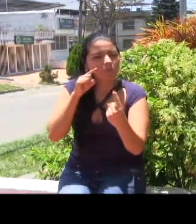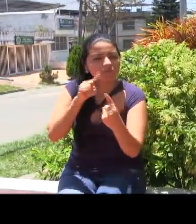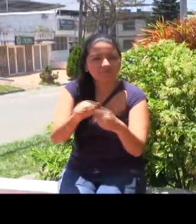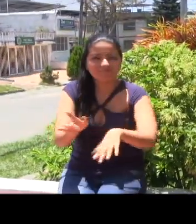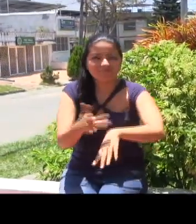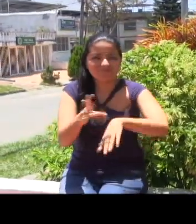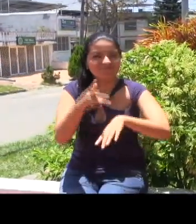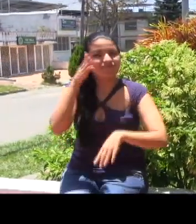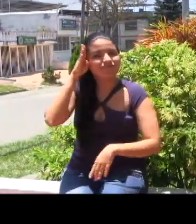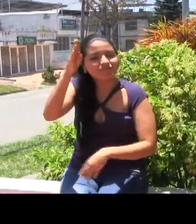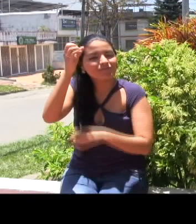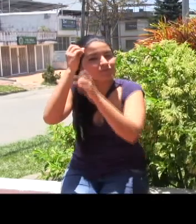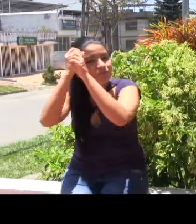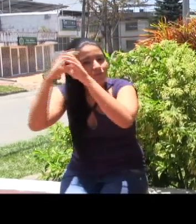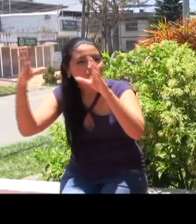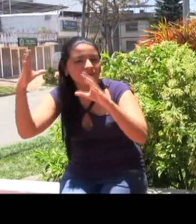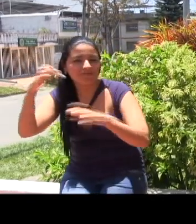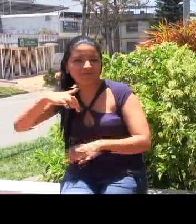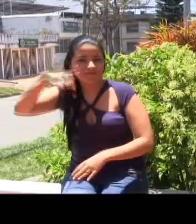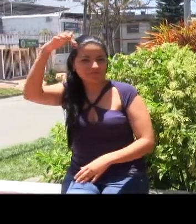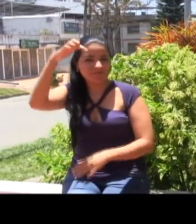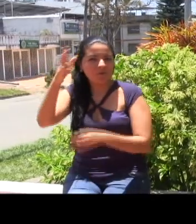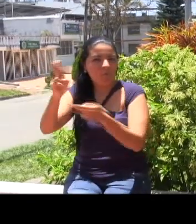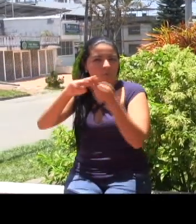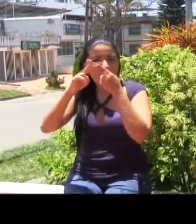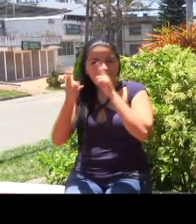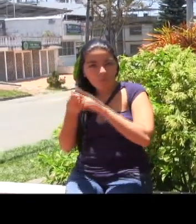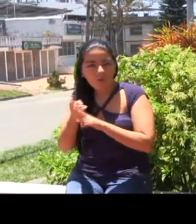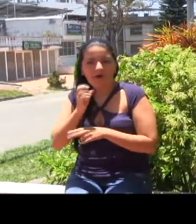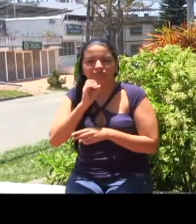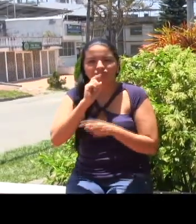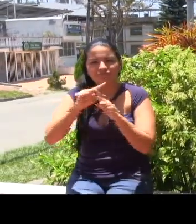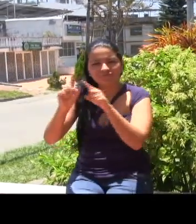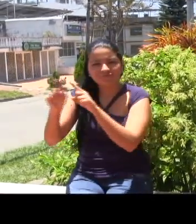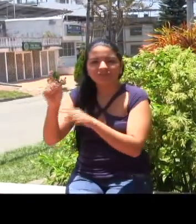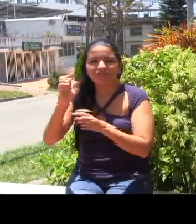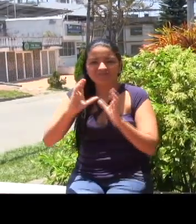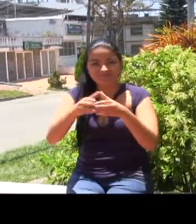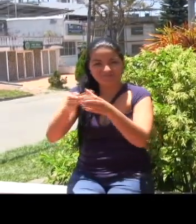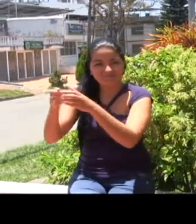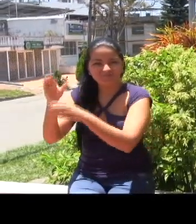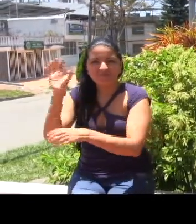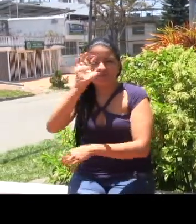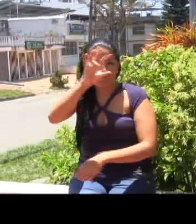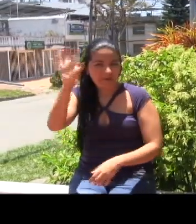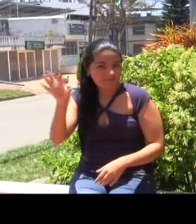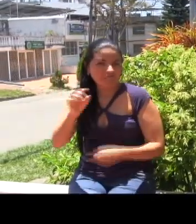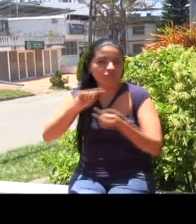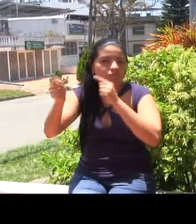sueño de ser profesionales a nivel mundial o en competencias importantes. Interesante esta experiencia.